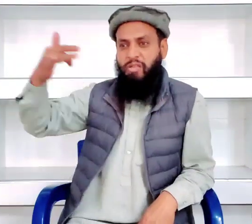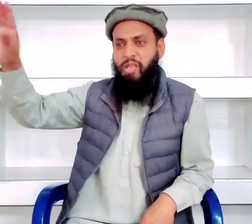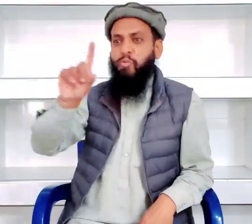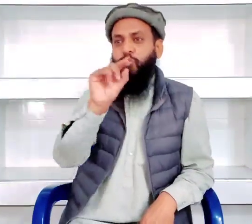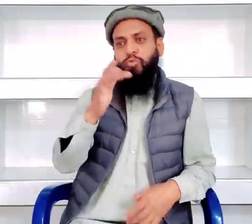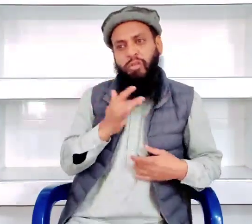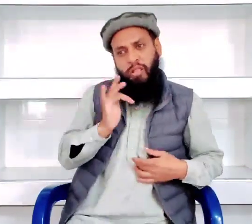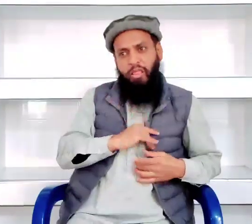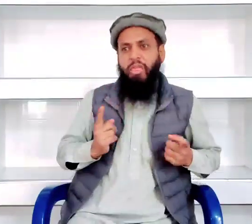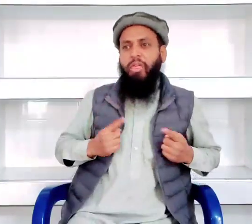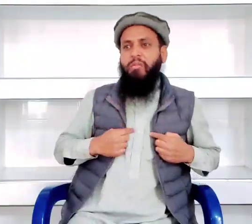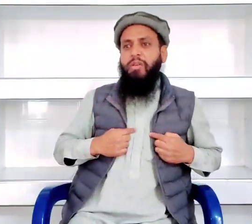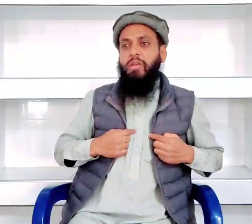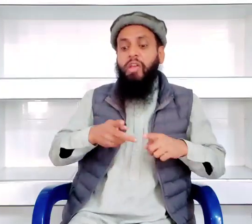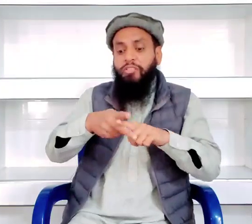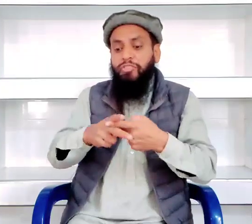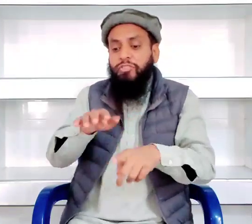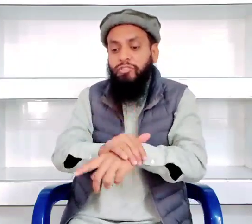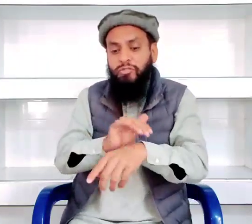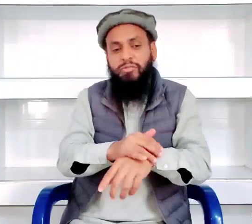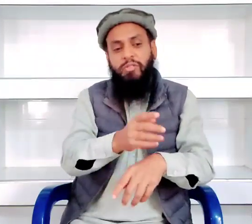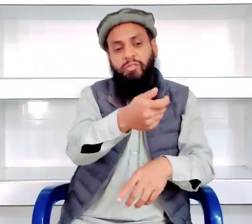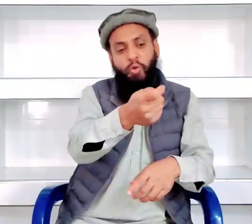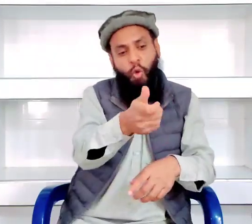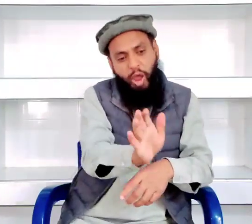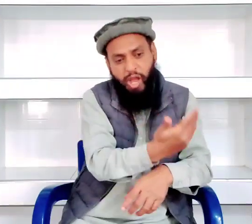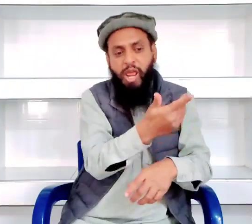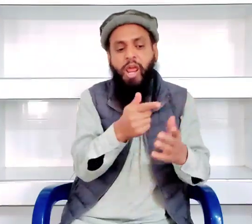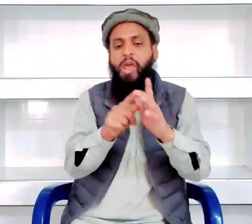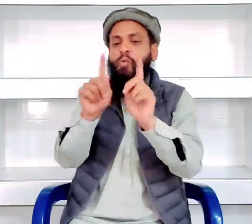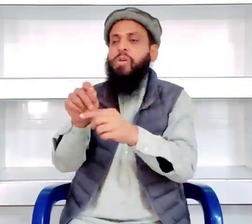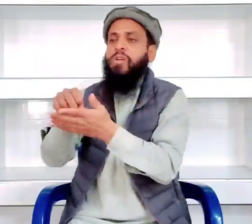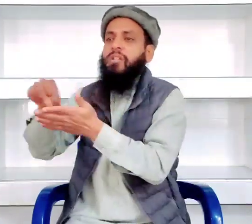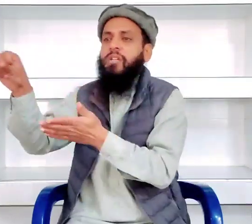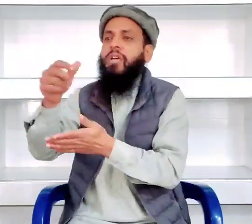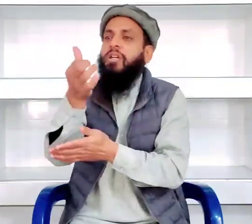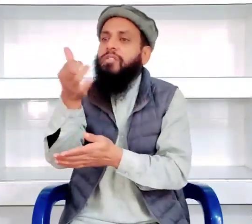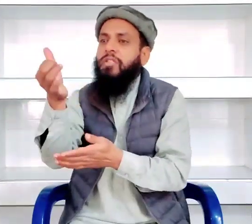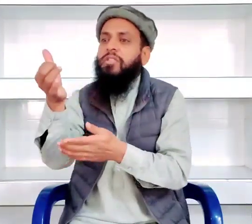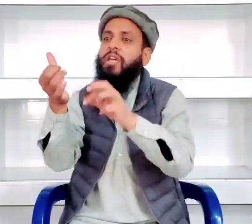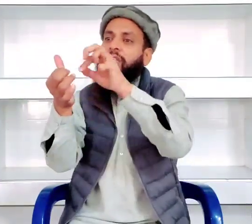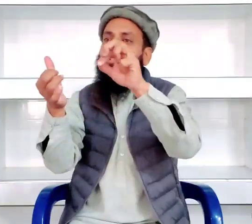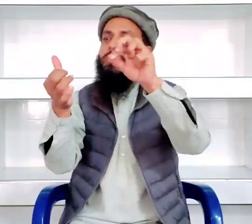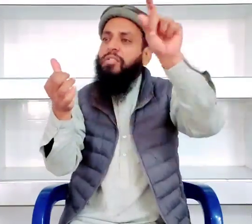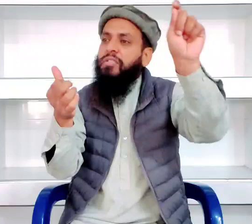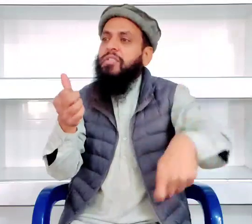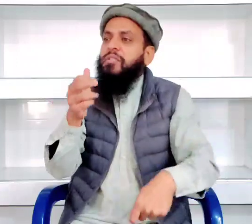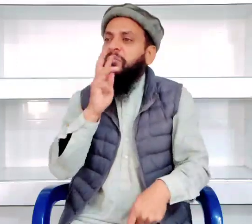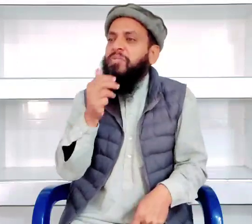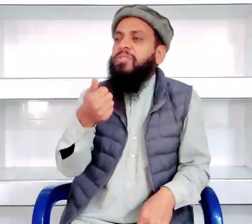لا تبے اے حکیم مت بیچ ما چیز لیسا عندك جڑی تیرے کول ہی